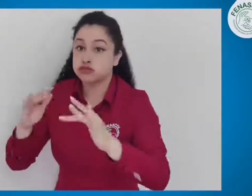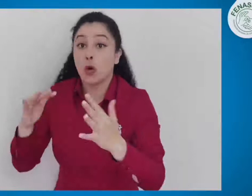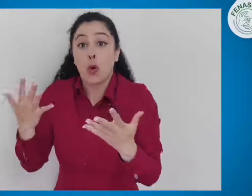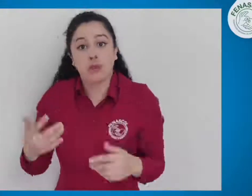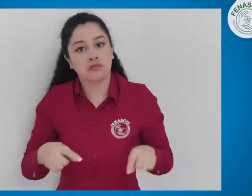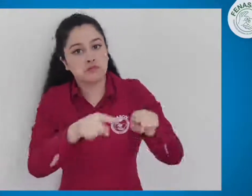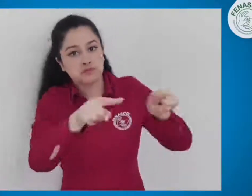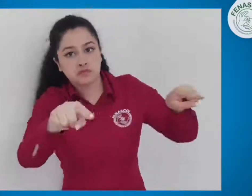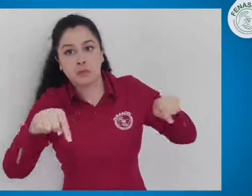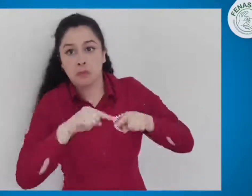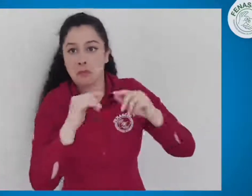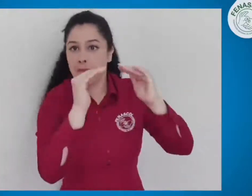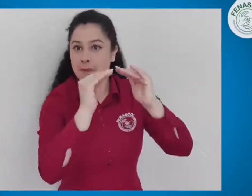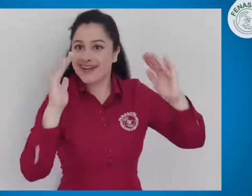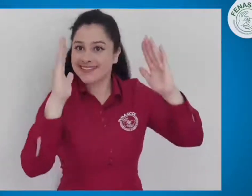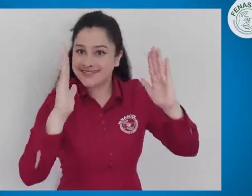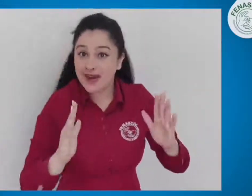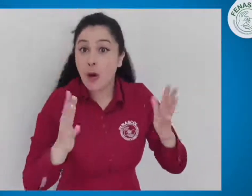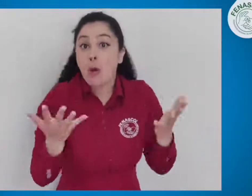monumentos